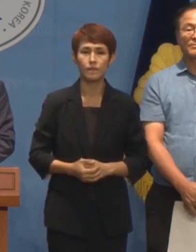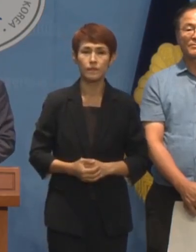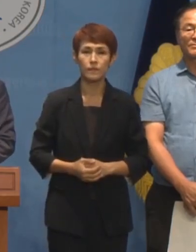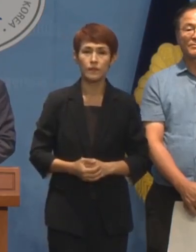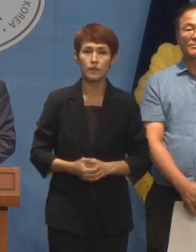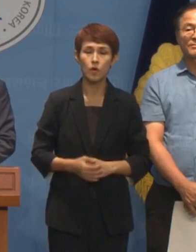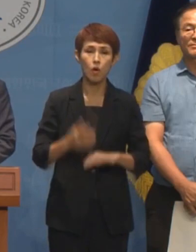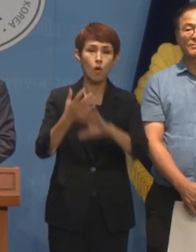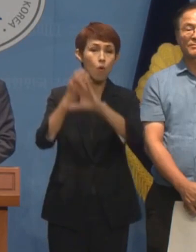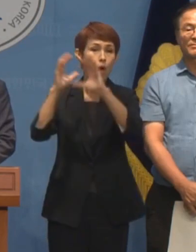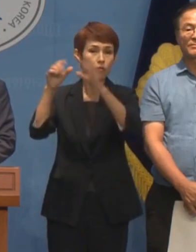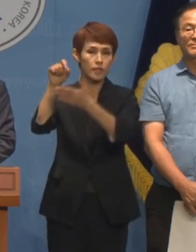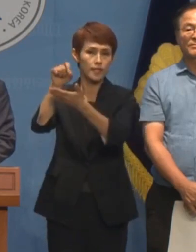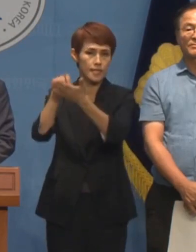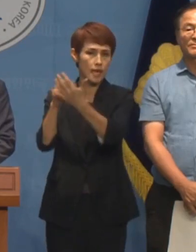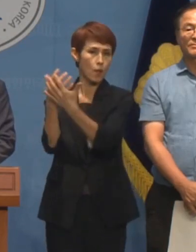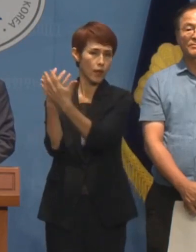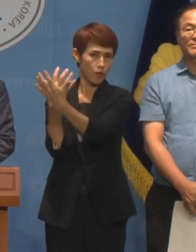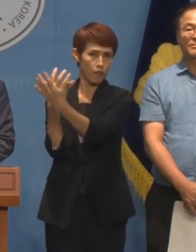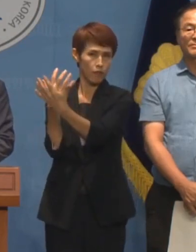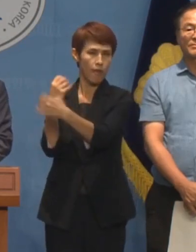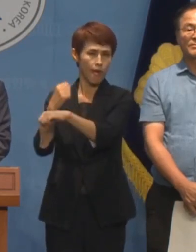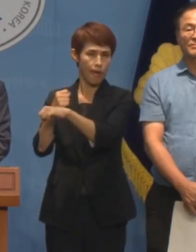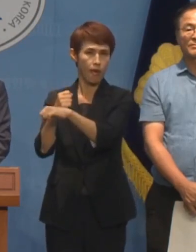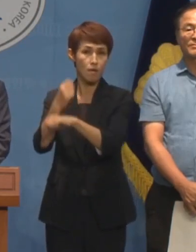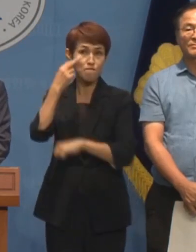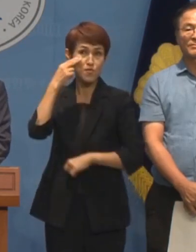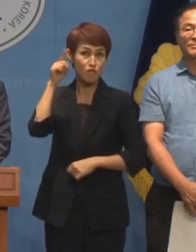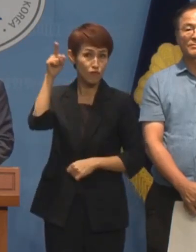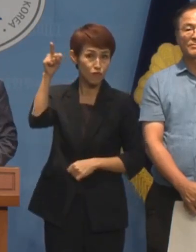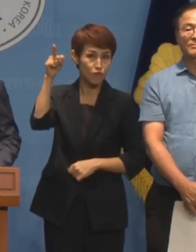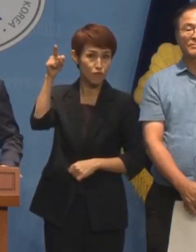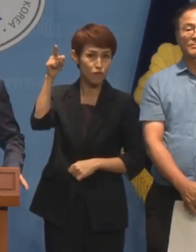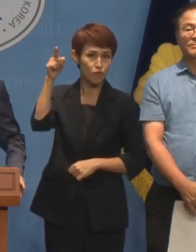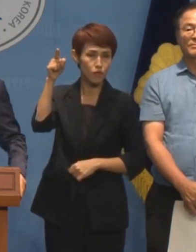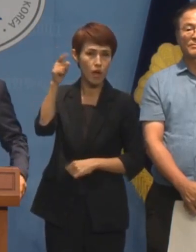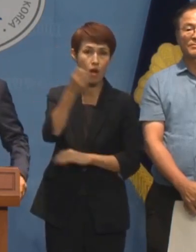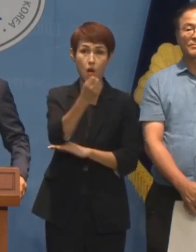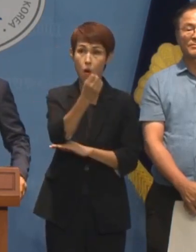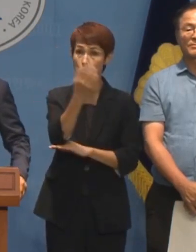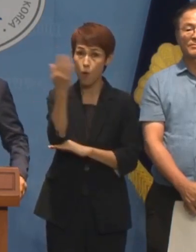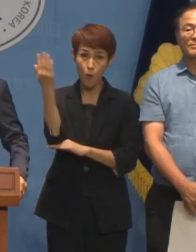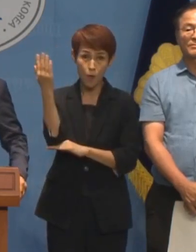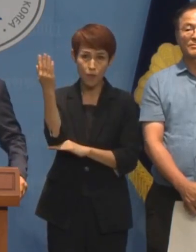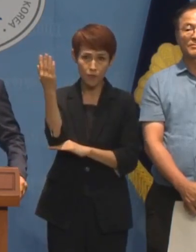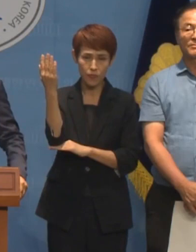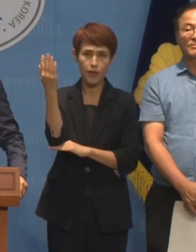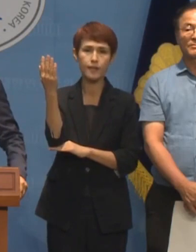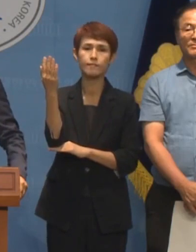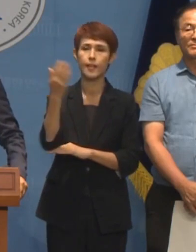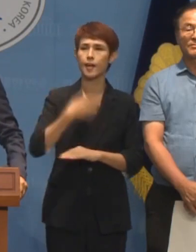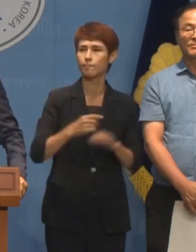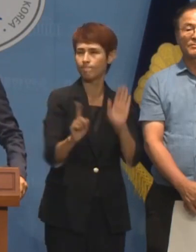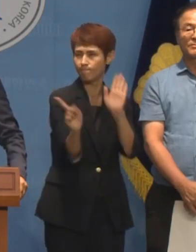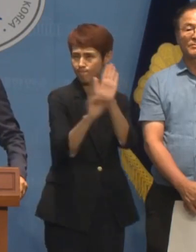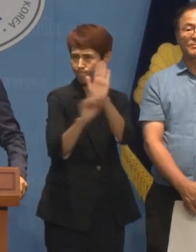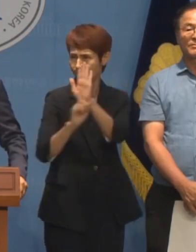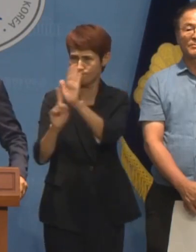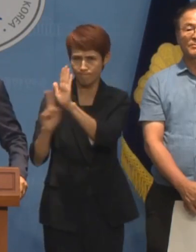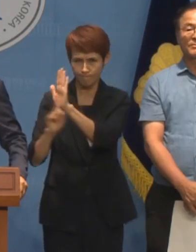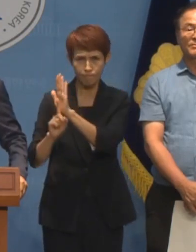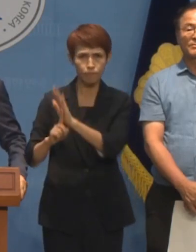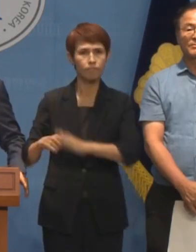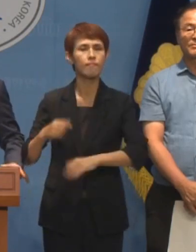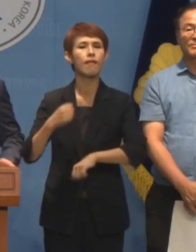외신 기자회견과 미국에 있는 언론을 통하여 해외에도 이것을